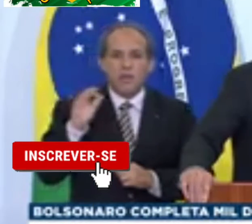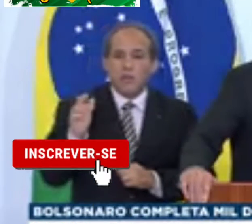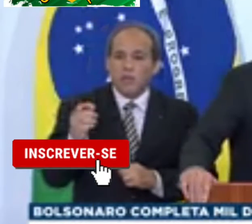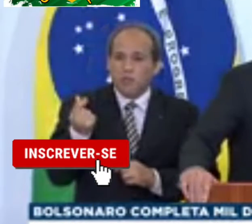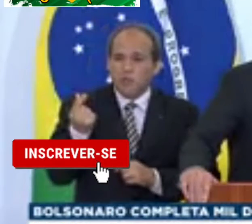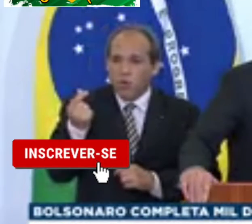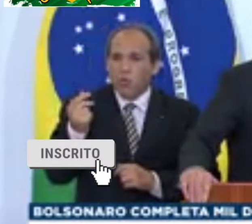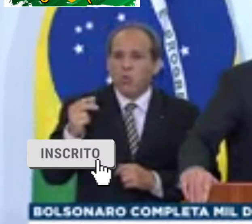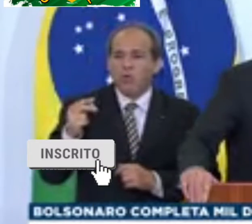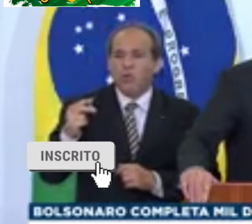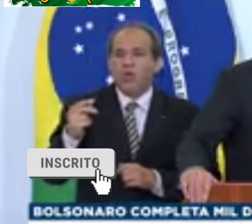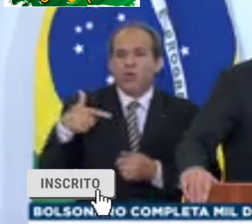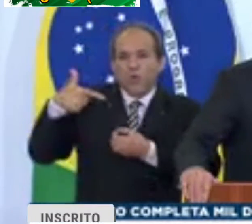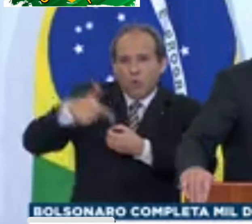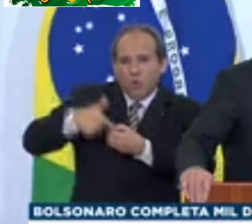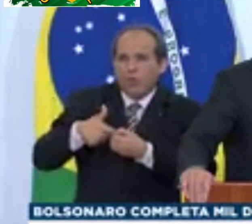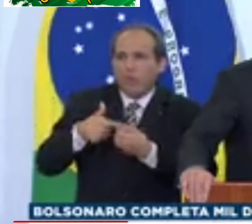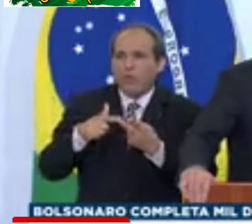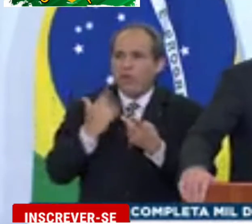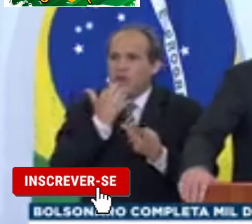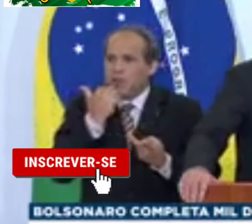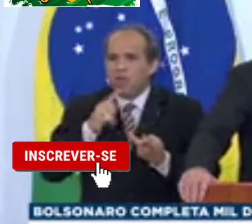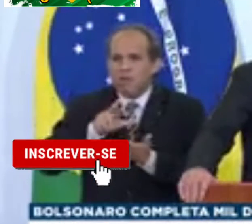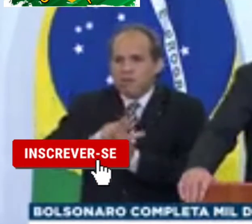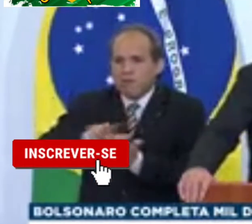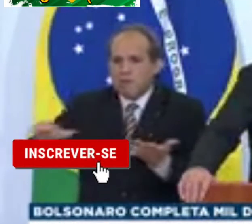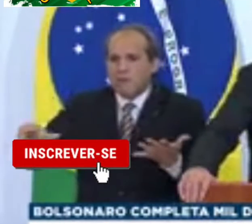alimentos, entre outros problemas,